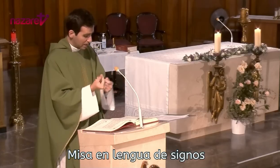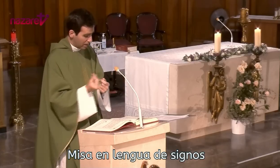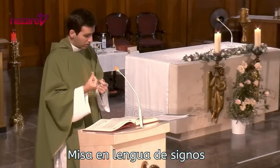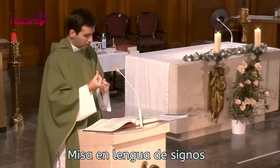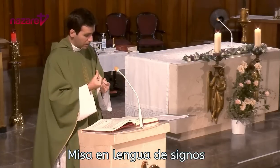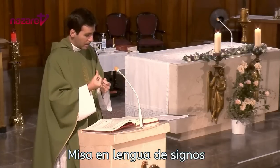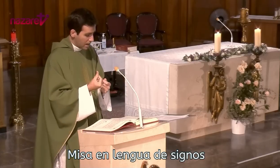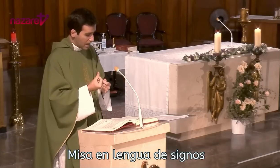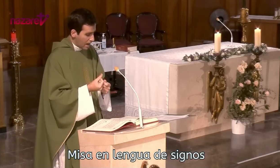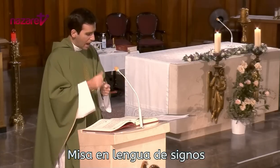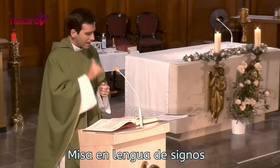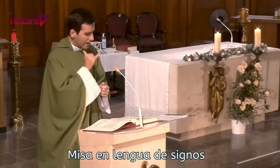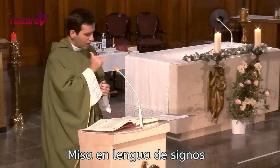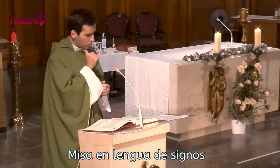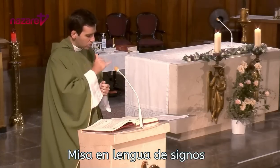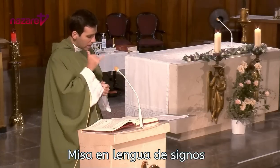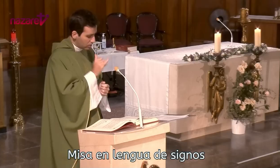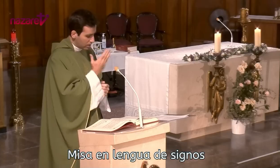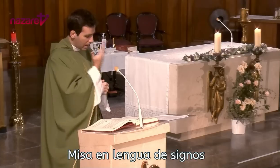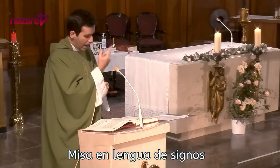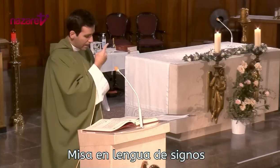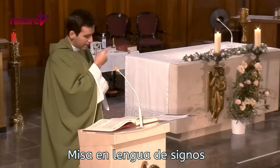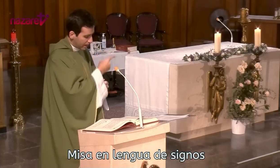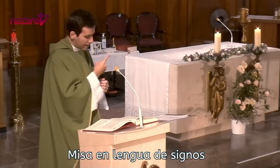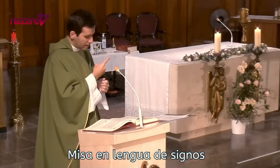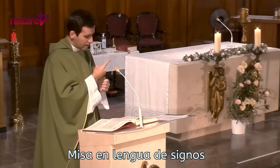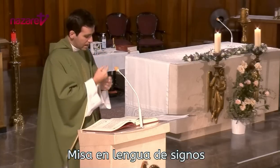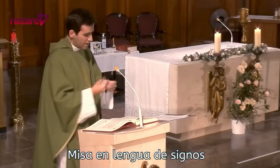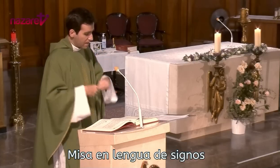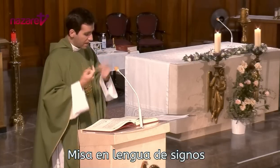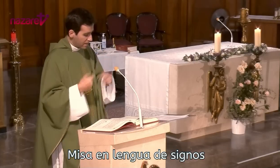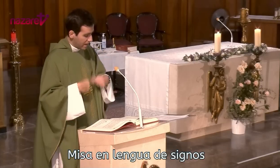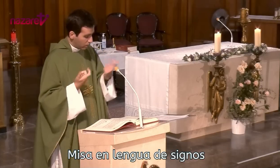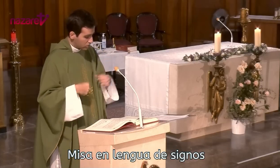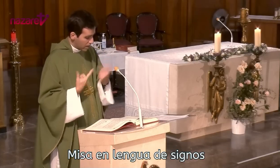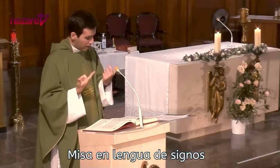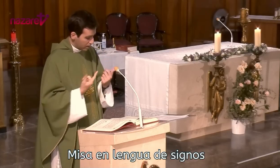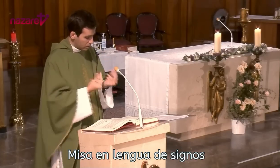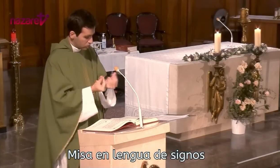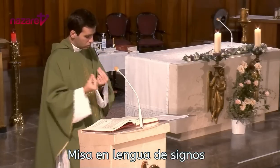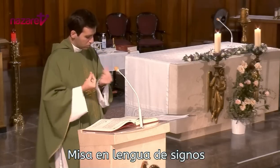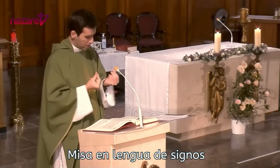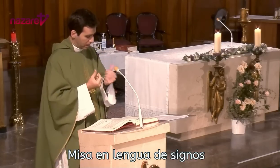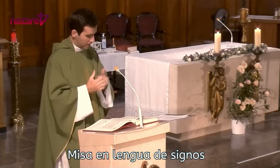administrador a quien acusaron ante él de derrochar sus bienes.